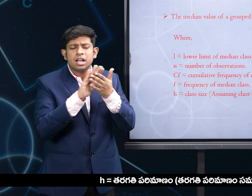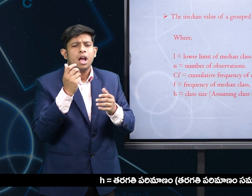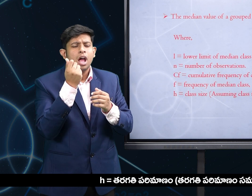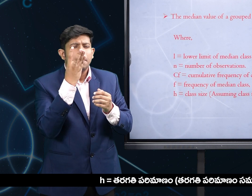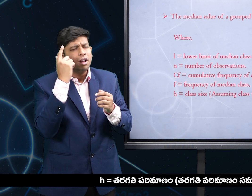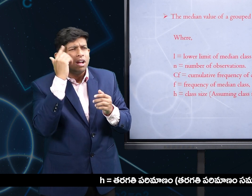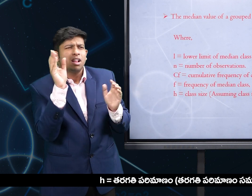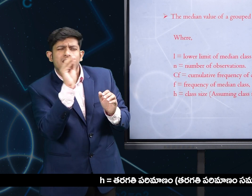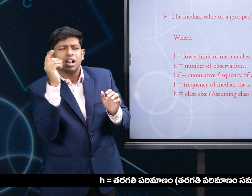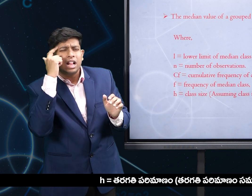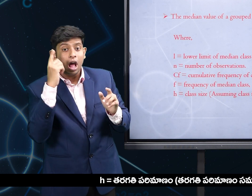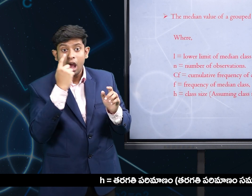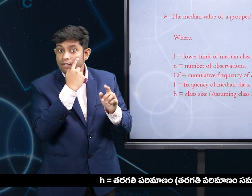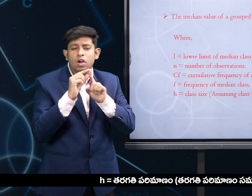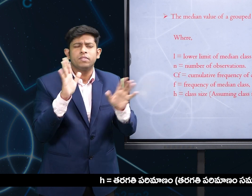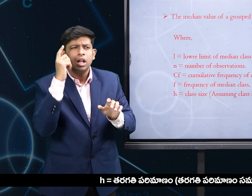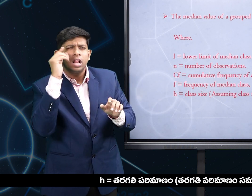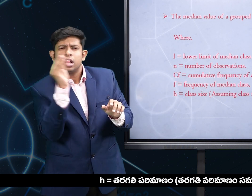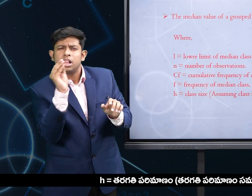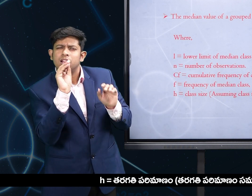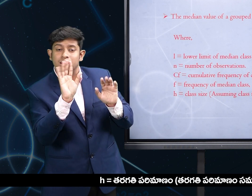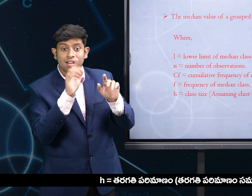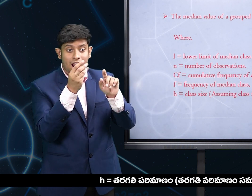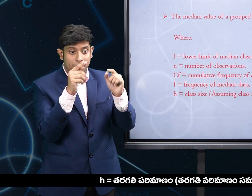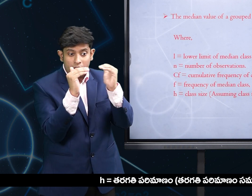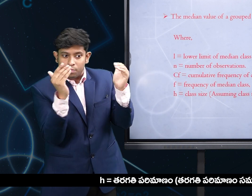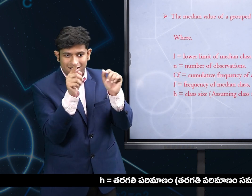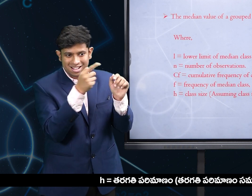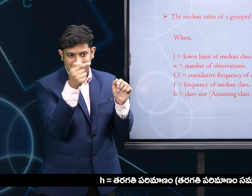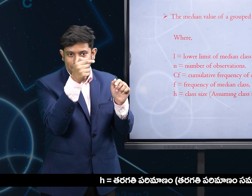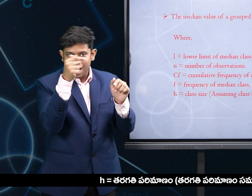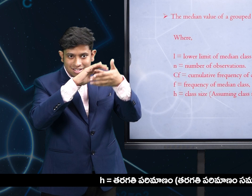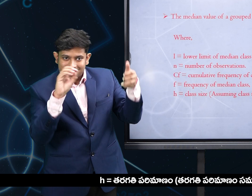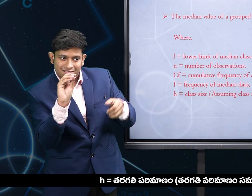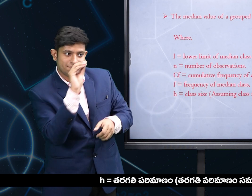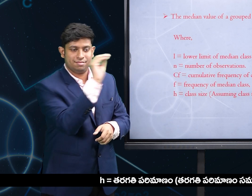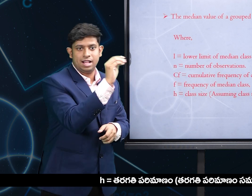ఈక్వల్ టు తరగతి పరిమాణం సమానంగా ఉంటుందని ఊహిస్తూ